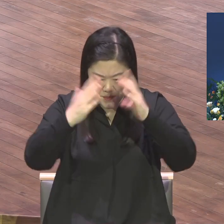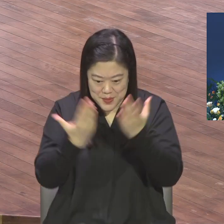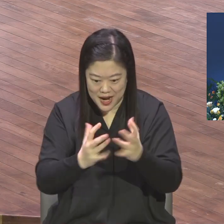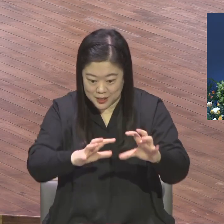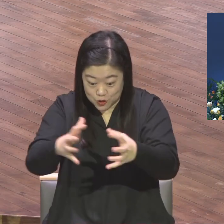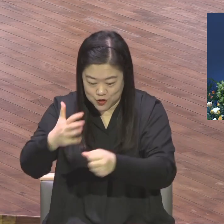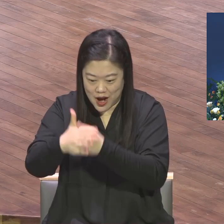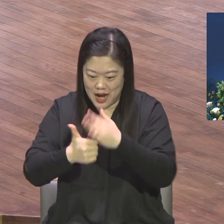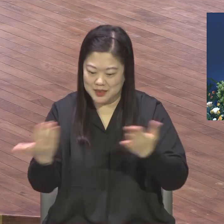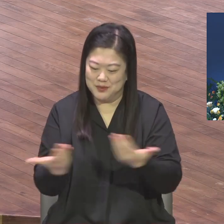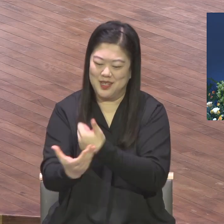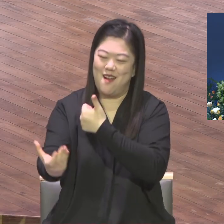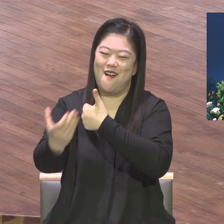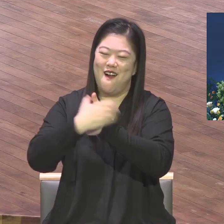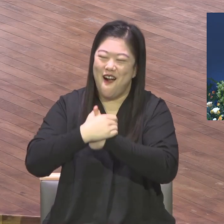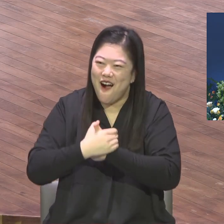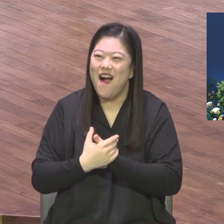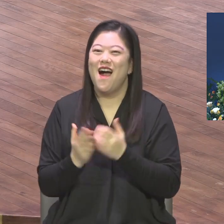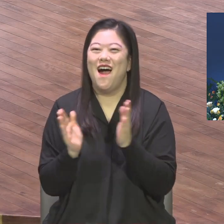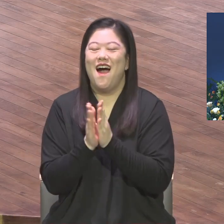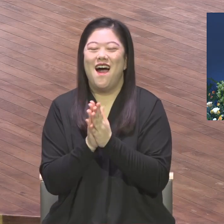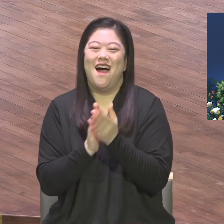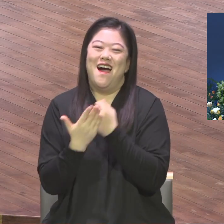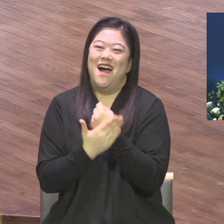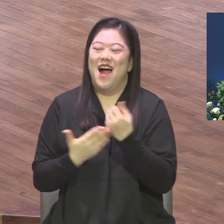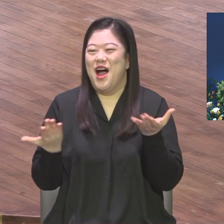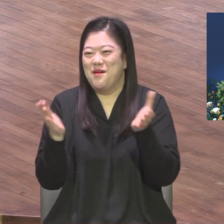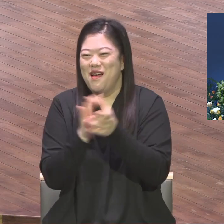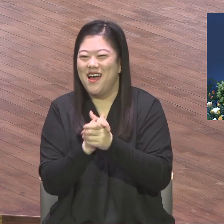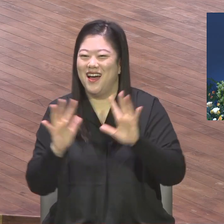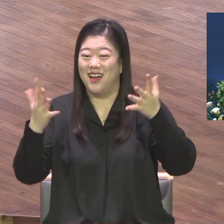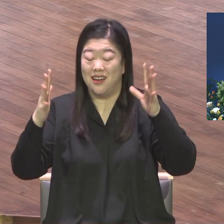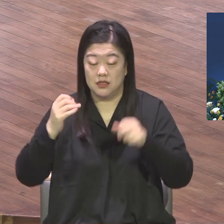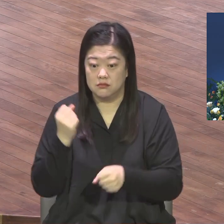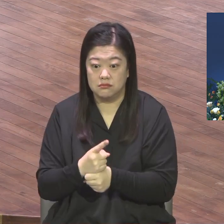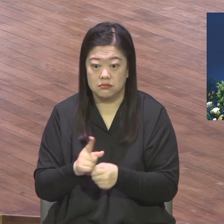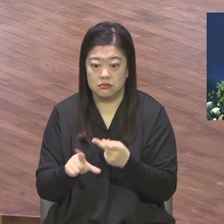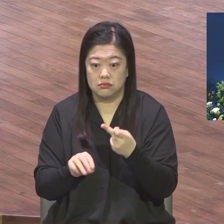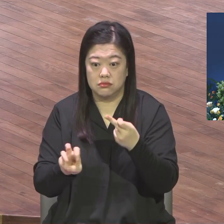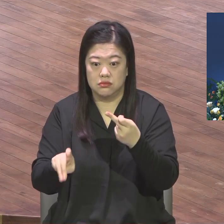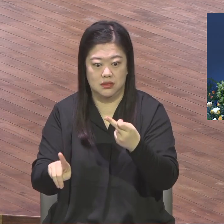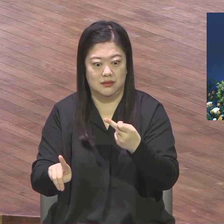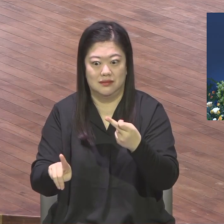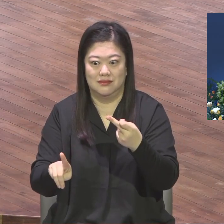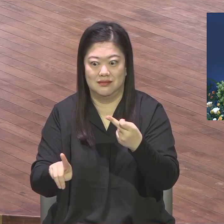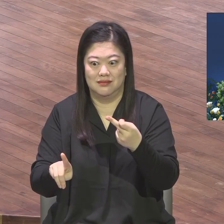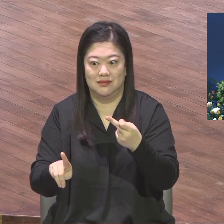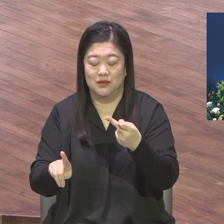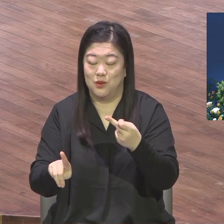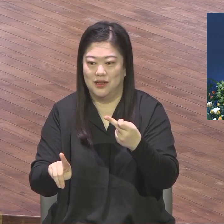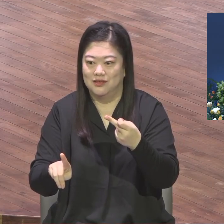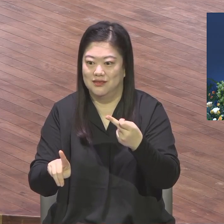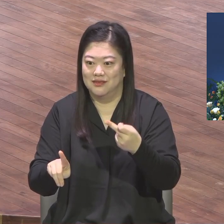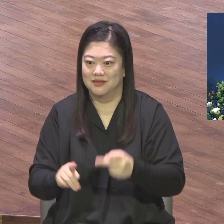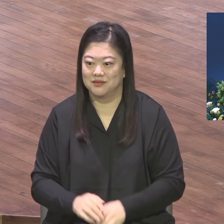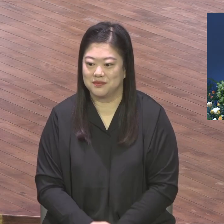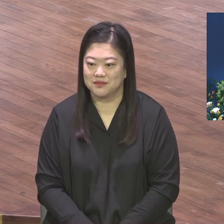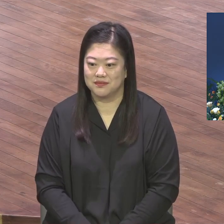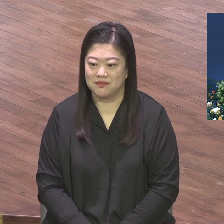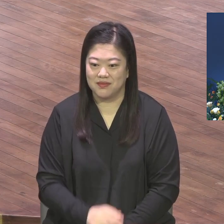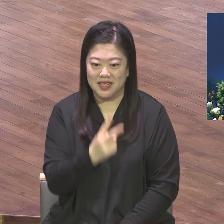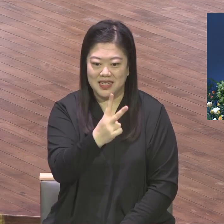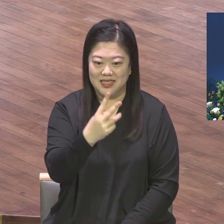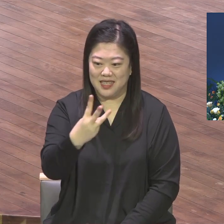237 성교 원년의 시대를 그렇게 열었습니다. 237 5천 종족